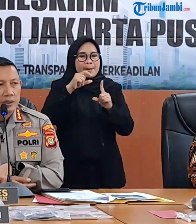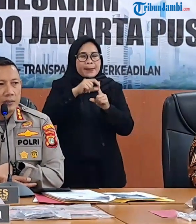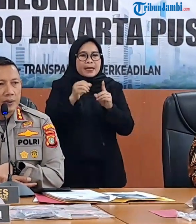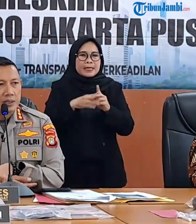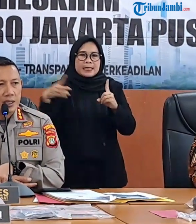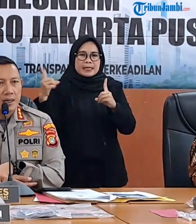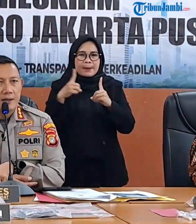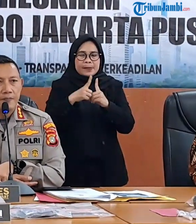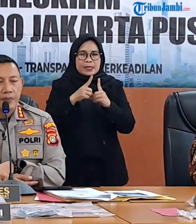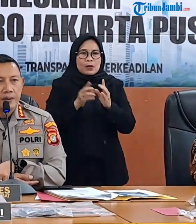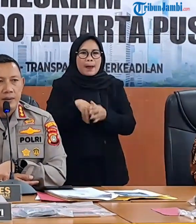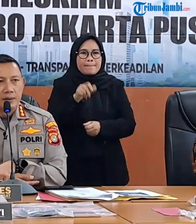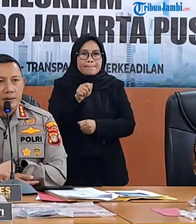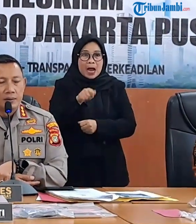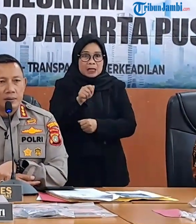oleh pengacara,